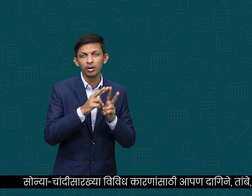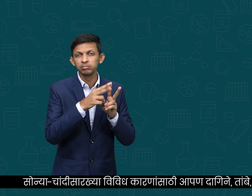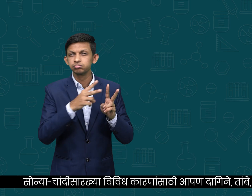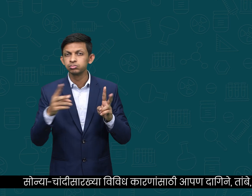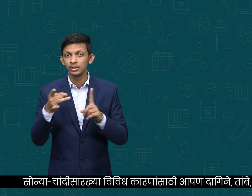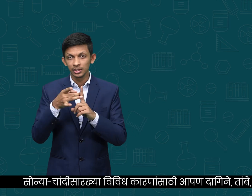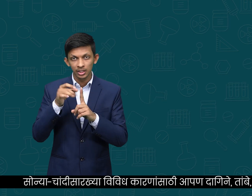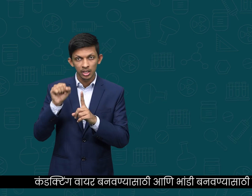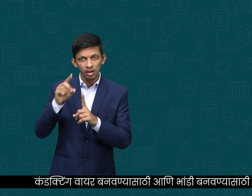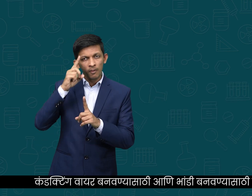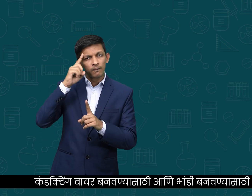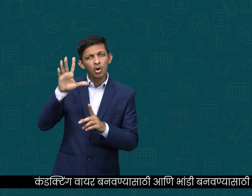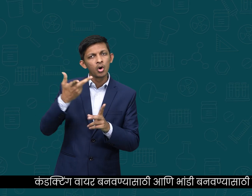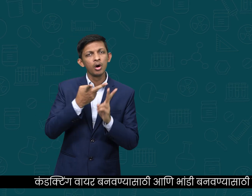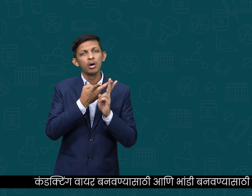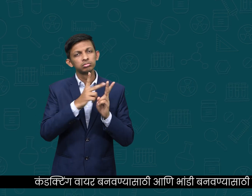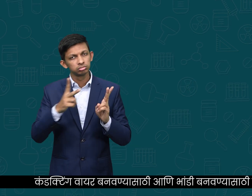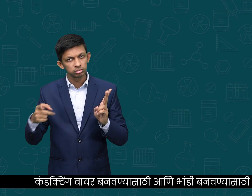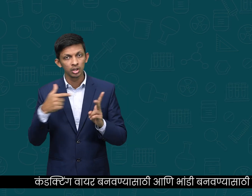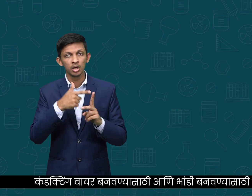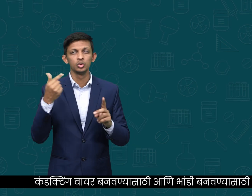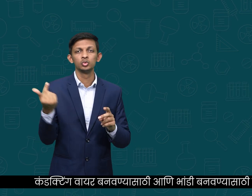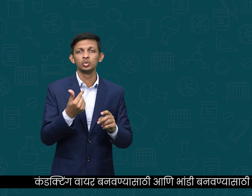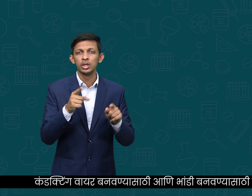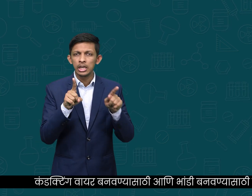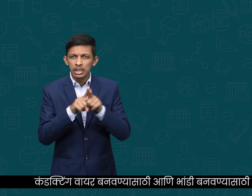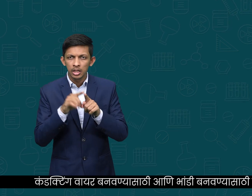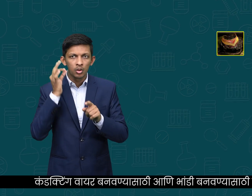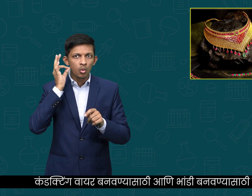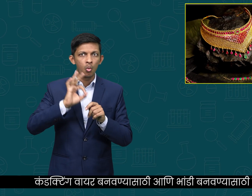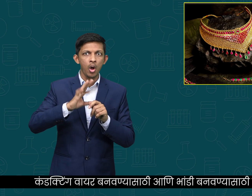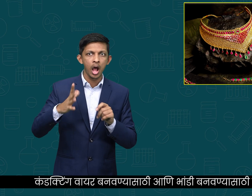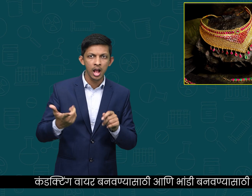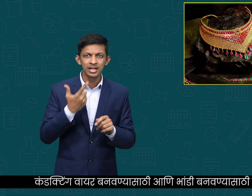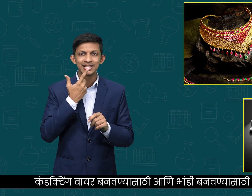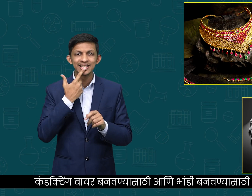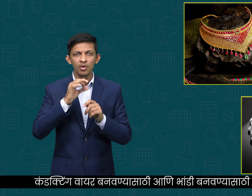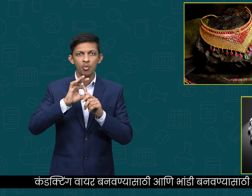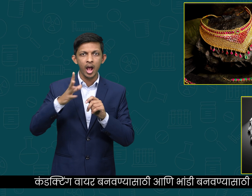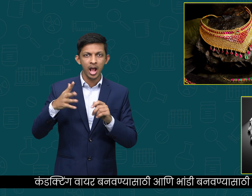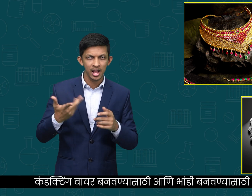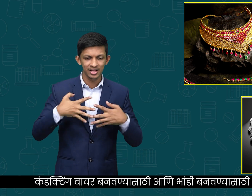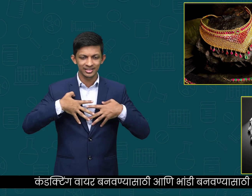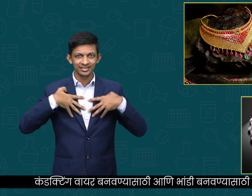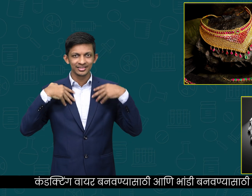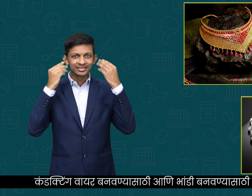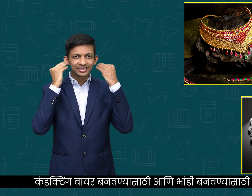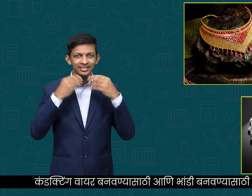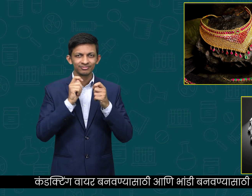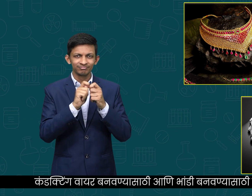लोखंड, ॲल्युमिनियम, कंडक्टिंग वायर बनवण्यासाठी आणि भांडी बनवण्यासाठी विविध धातू वापरतो.